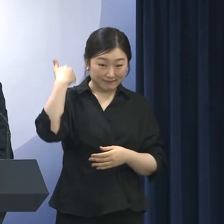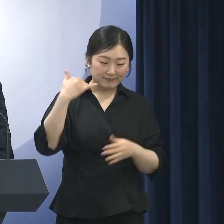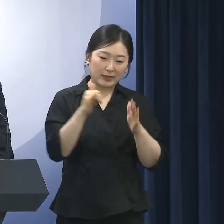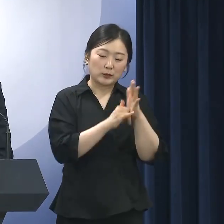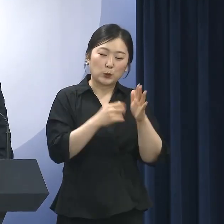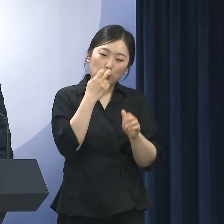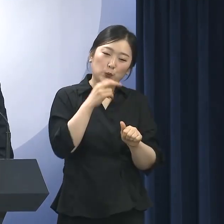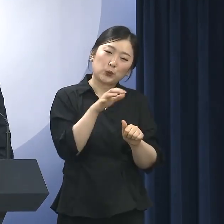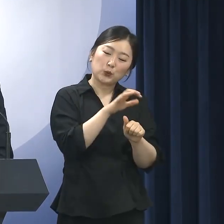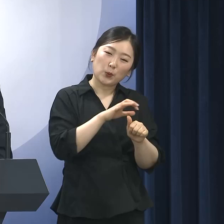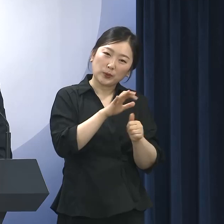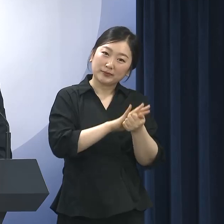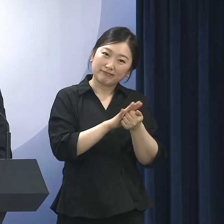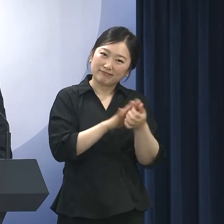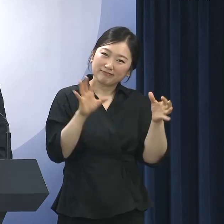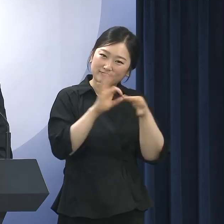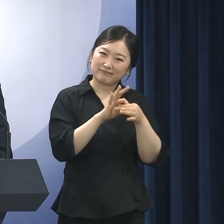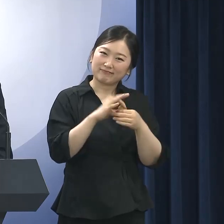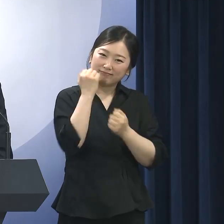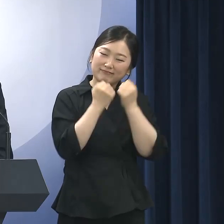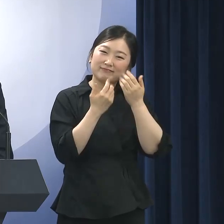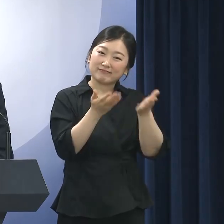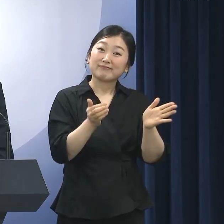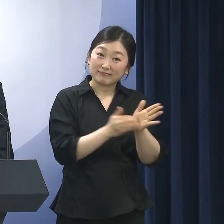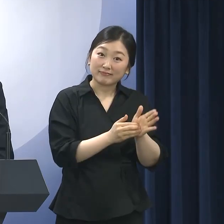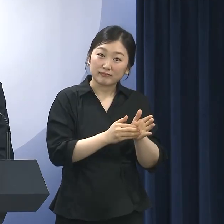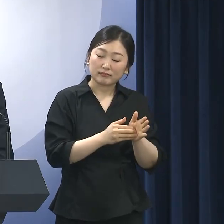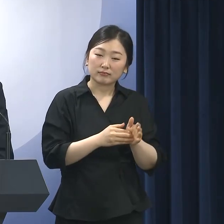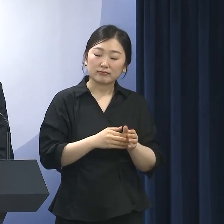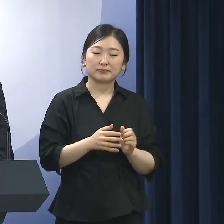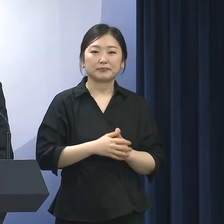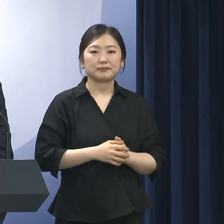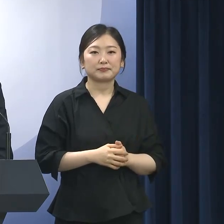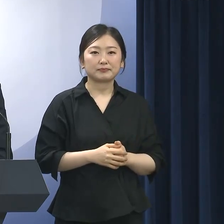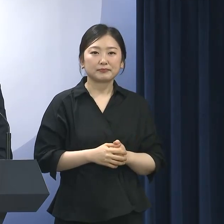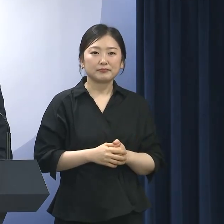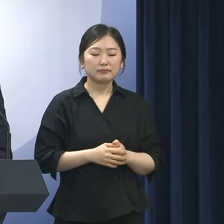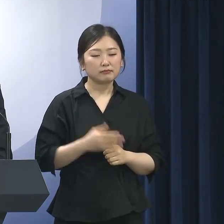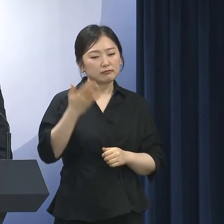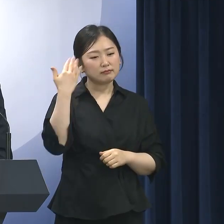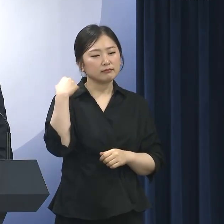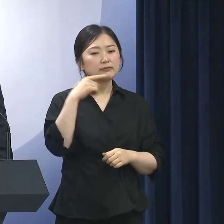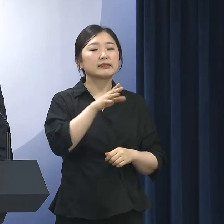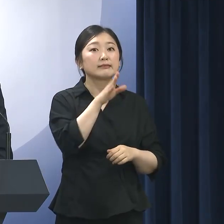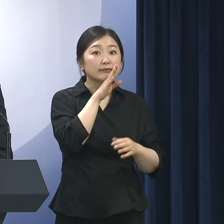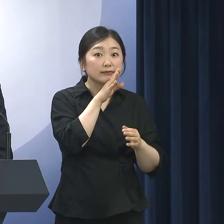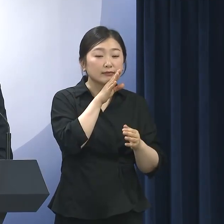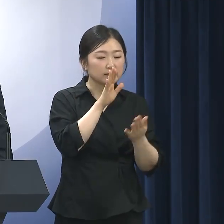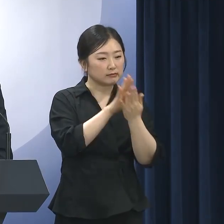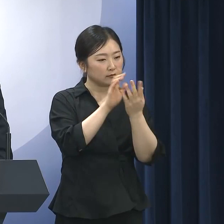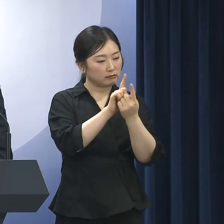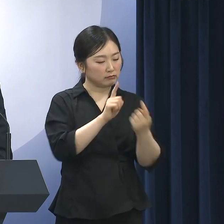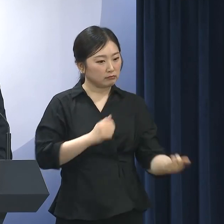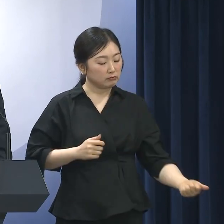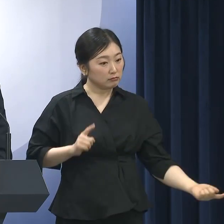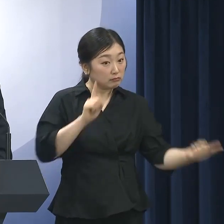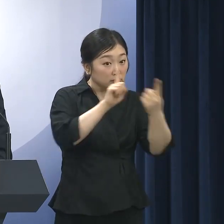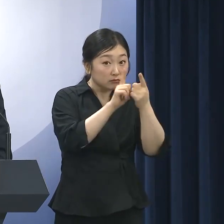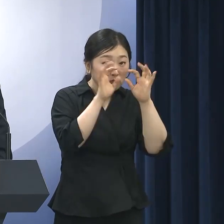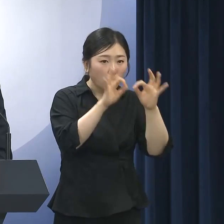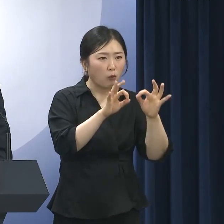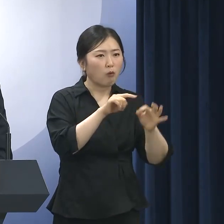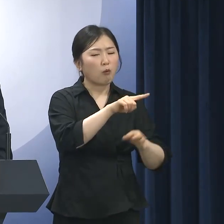있습니다. 저희가 그 가족 돌봄 청년분들을 만나보니까 상당히 그 어려움이 많았습니다. 예를